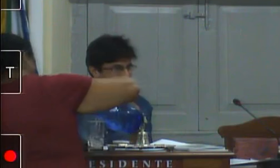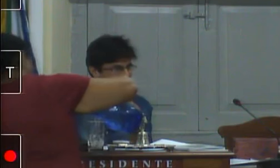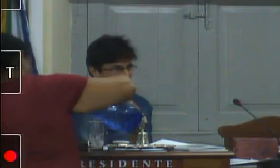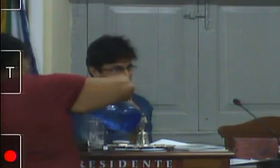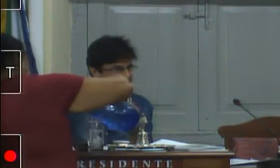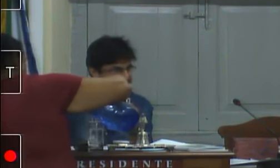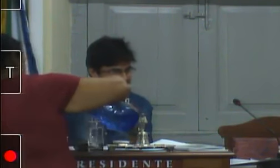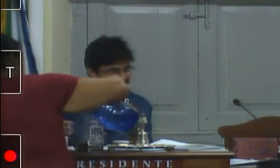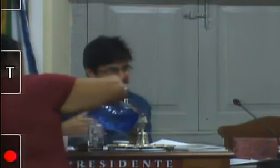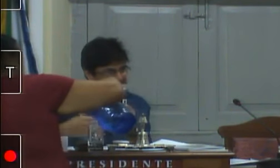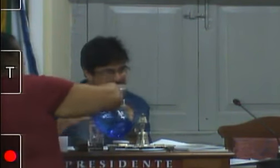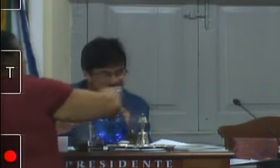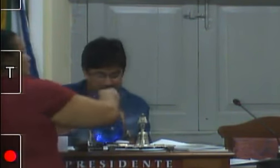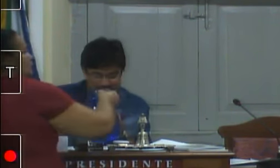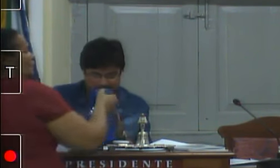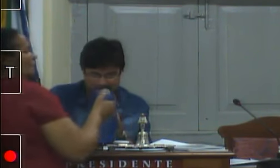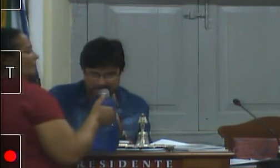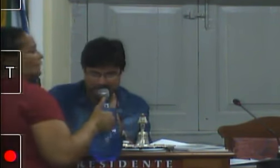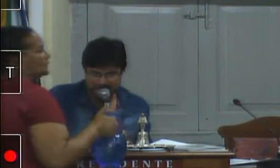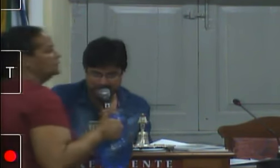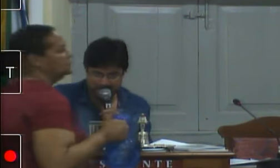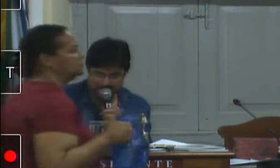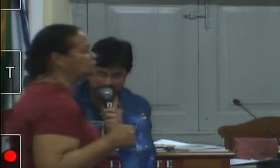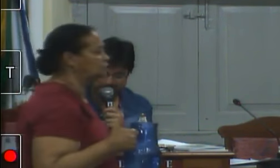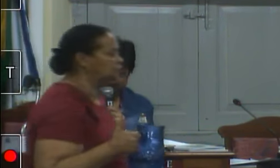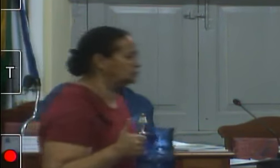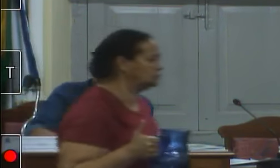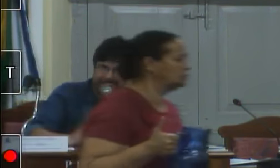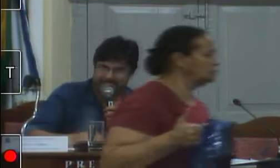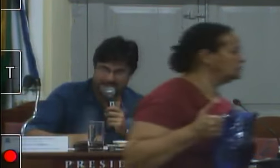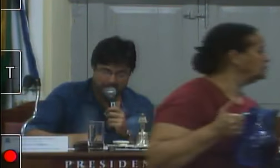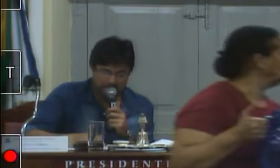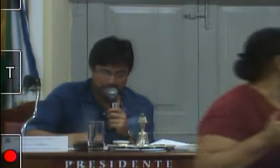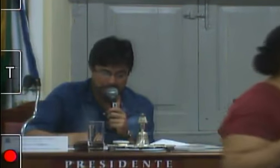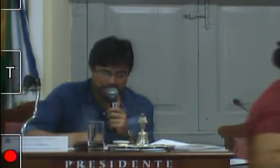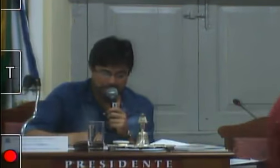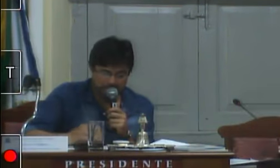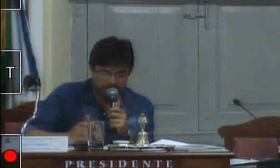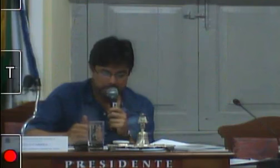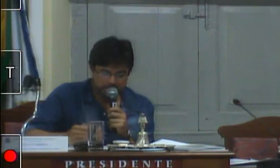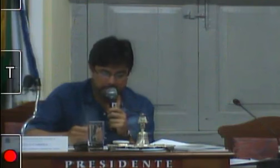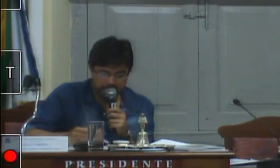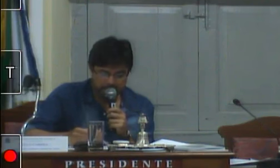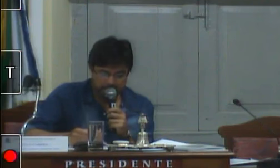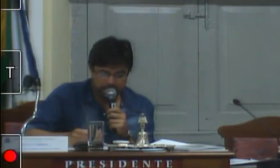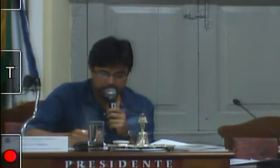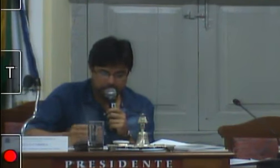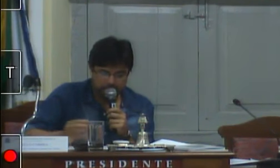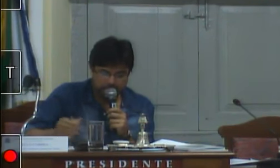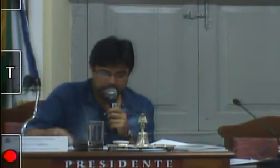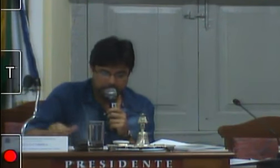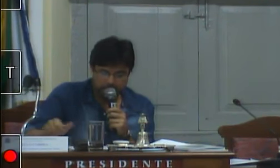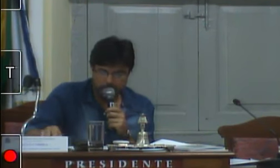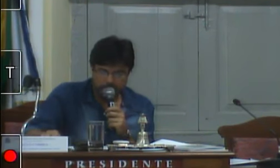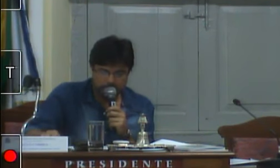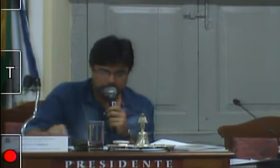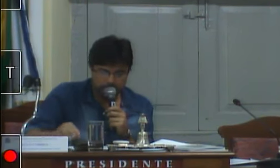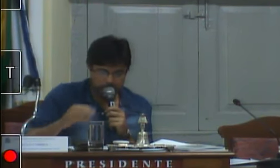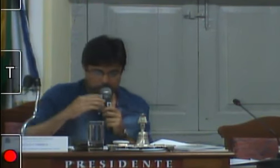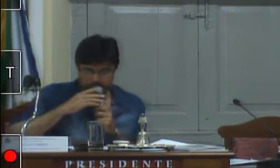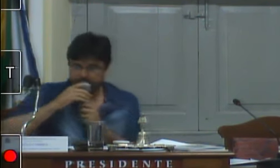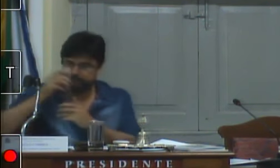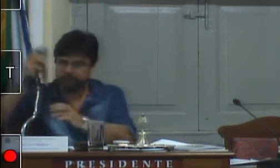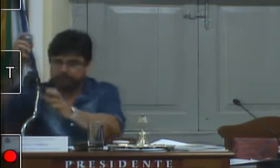professor Rafael, pode ficar tranquilo que vai dar tempo. O primeiro a fazer o uso do questionamento é o vereador